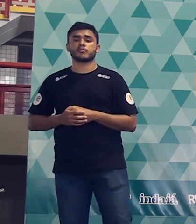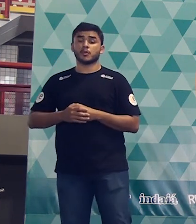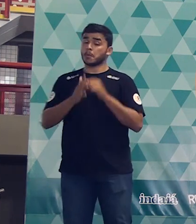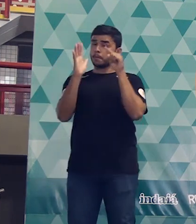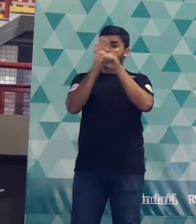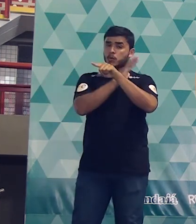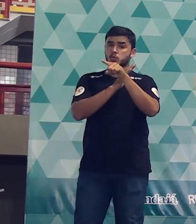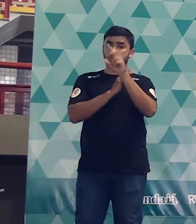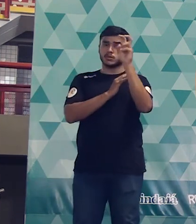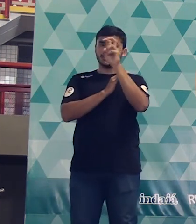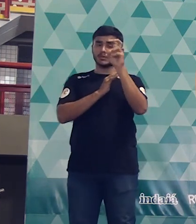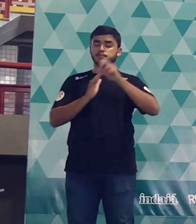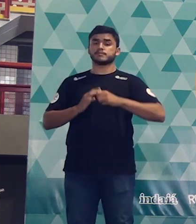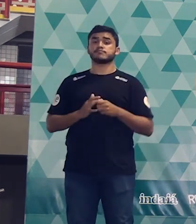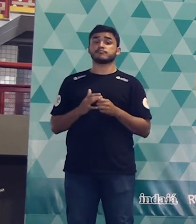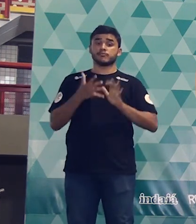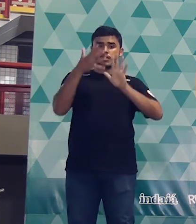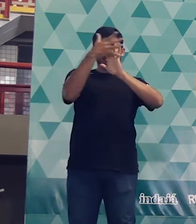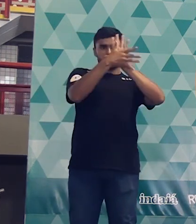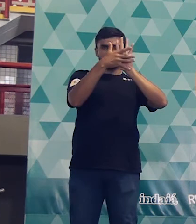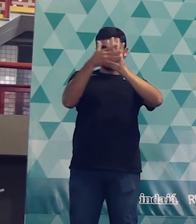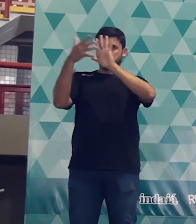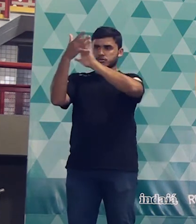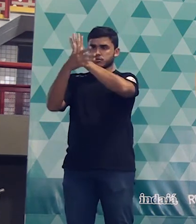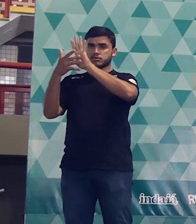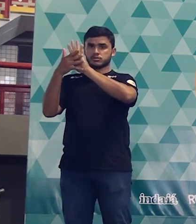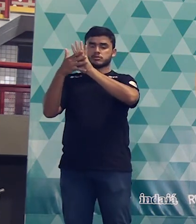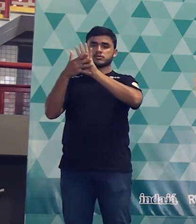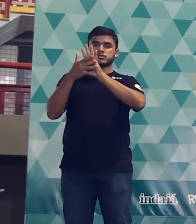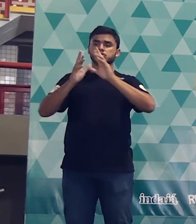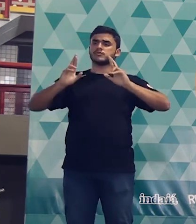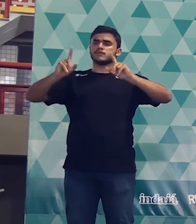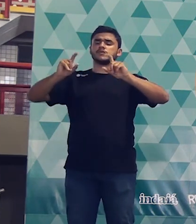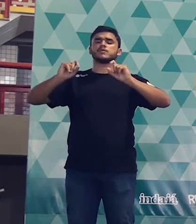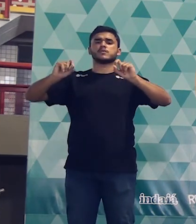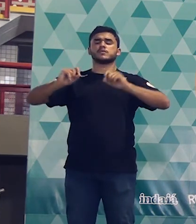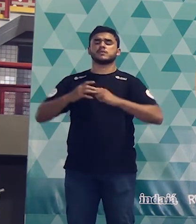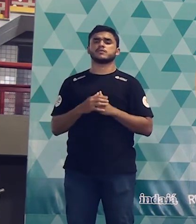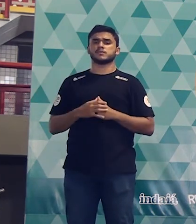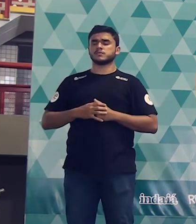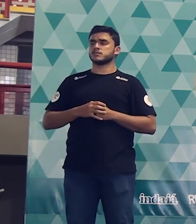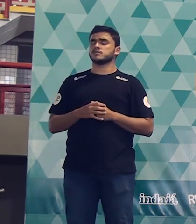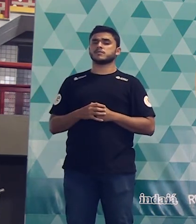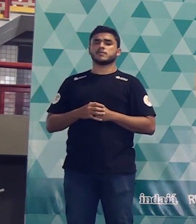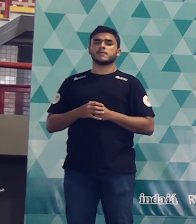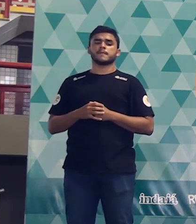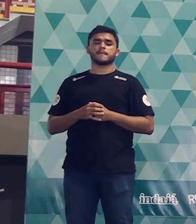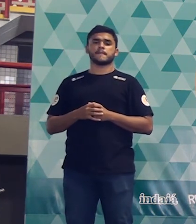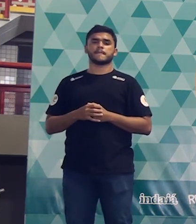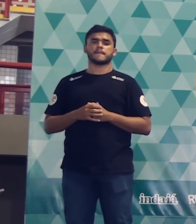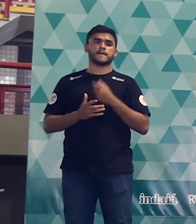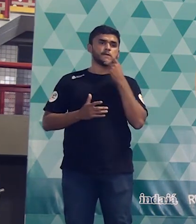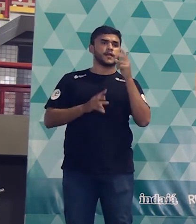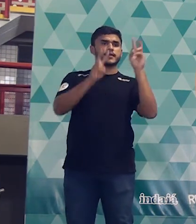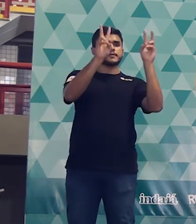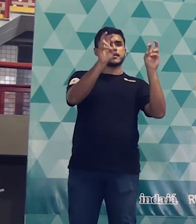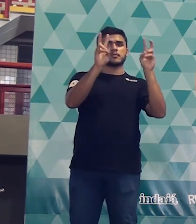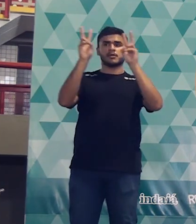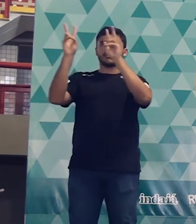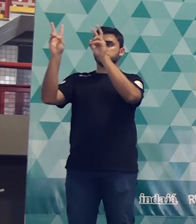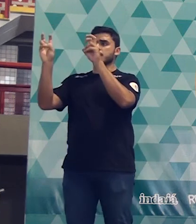5. Os dois textos diferem essencialmente quanto? Ou seja, ele quer saber qual é o tema de cada um.